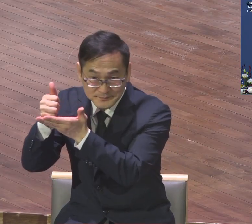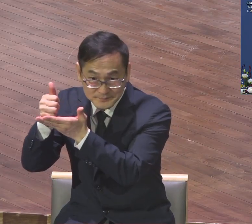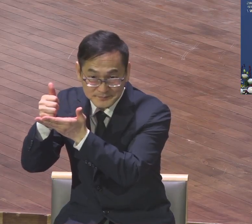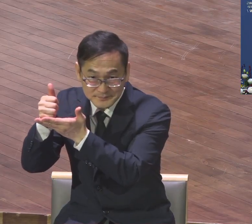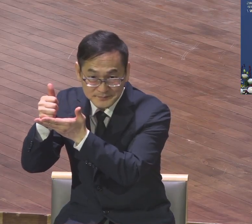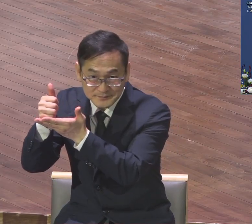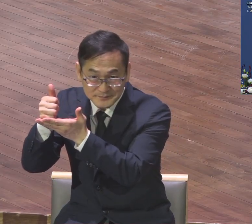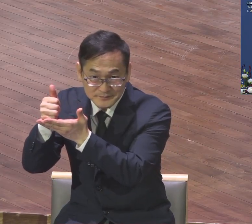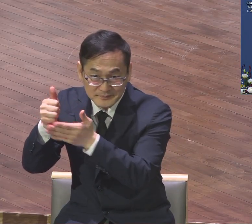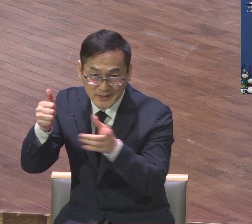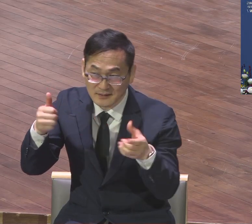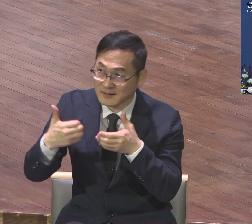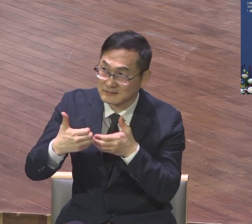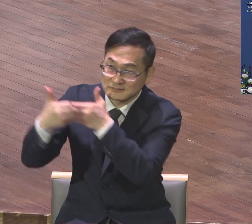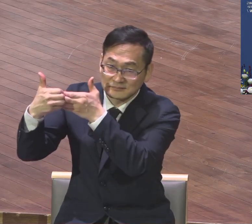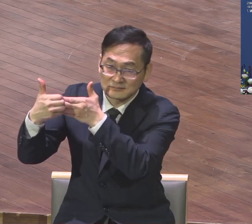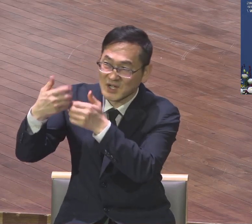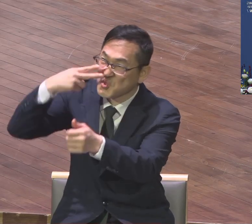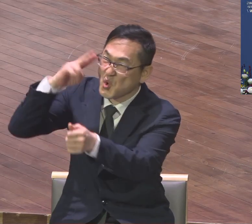하나님께 대들은 거예요.